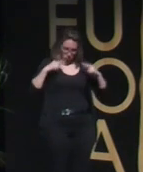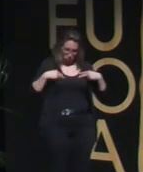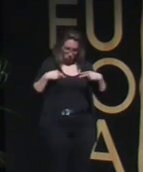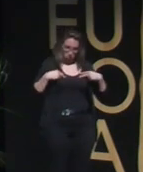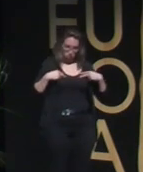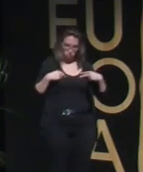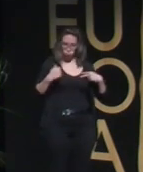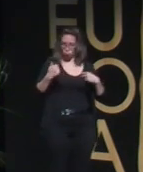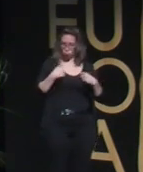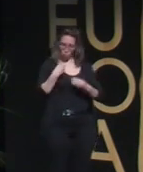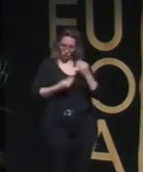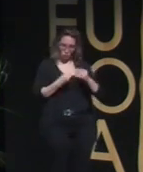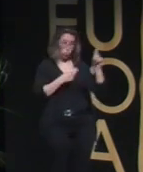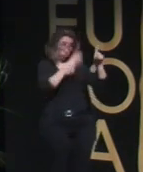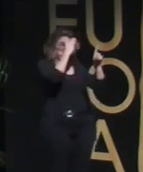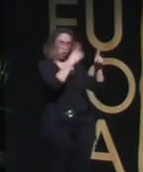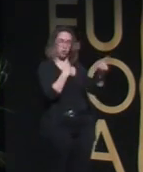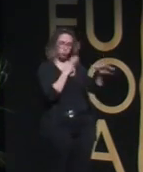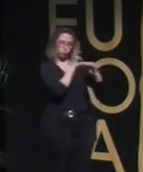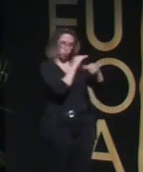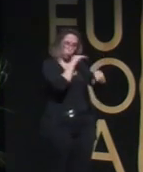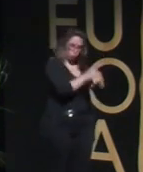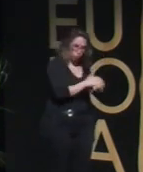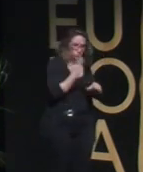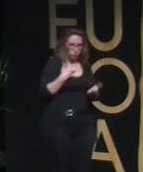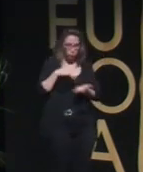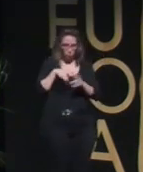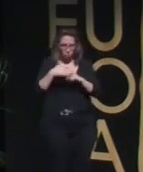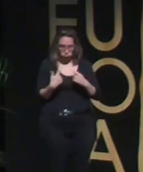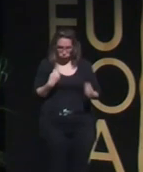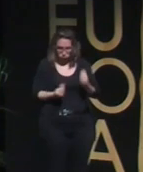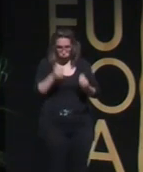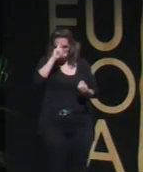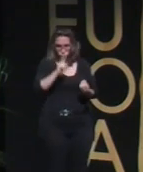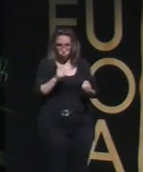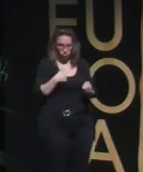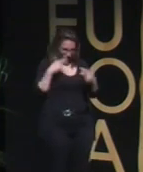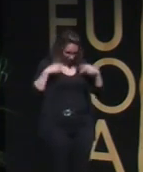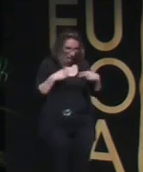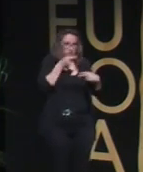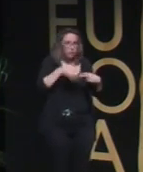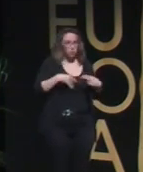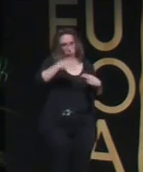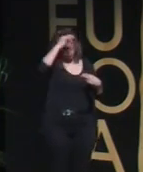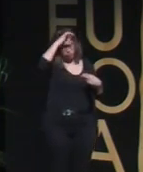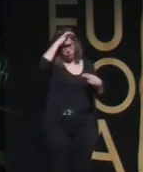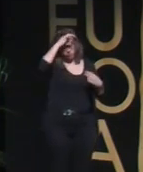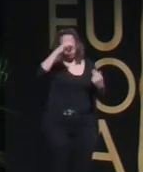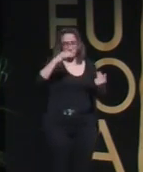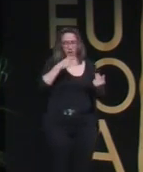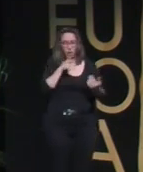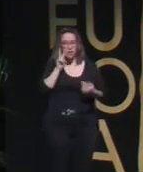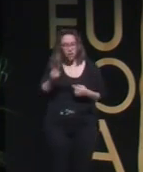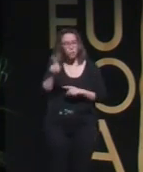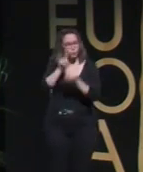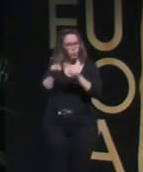porque hago lo que tú esperas de mí, el día que no sepa qué hacer, no voy a saber quién soy. Y uno de los problemas que nos estamos encontrando con la adolescencia es la identidad,